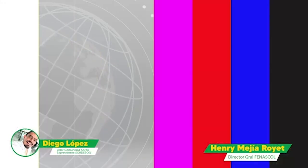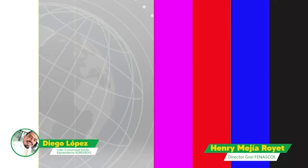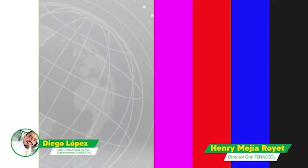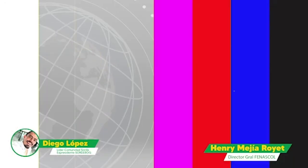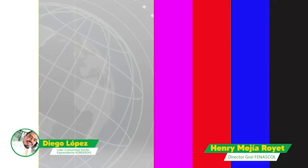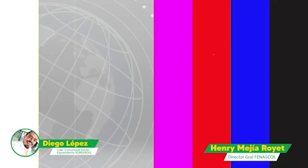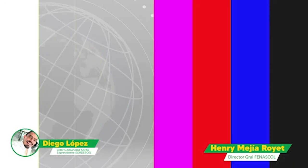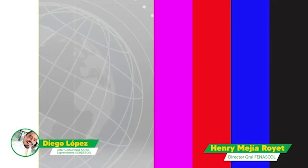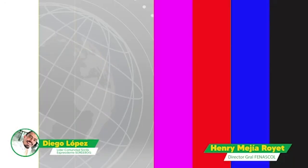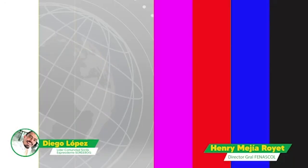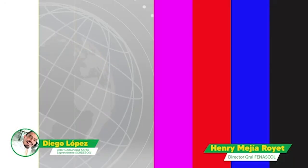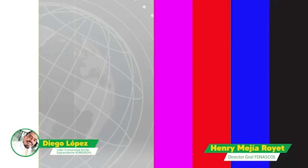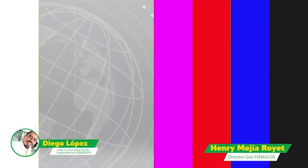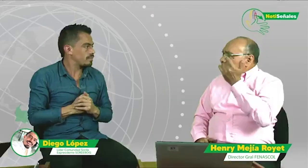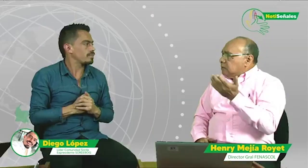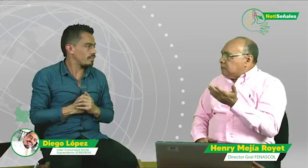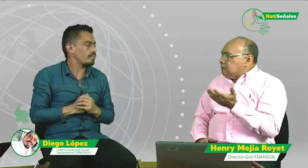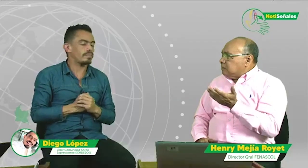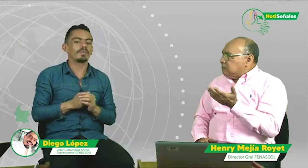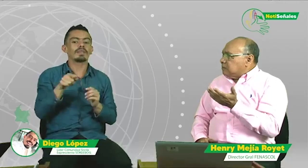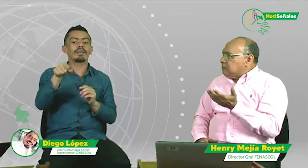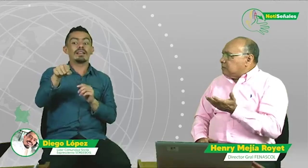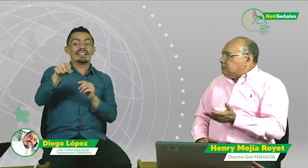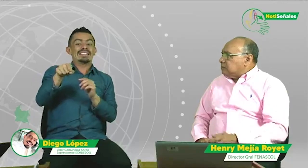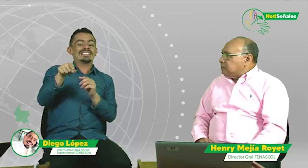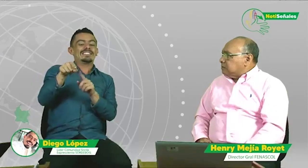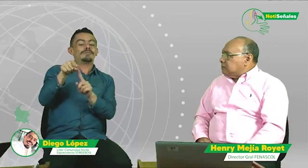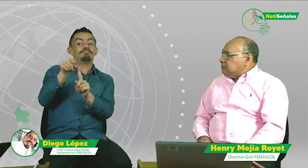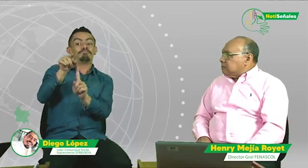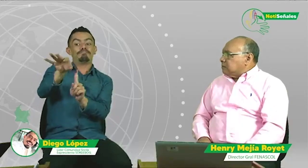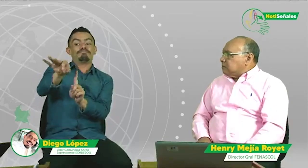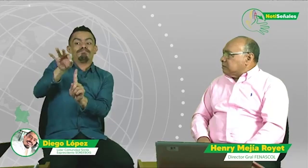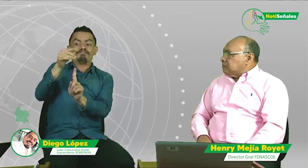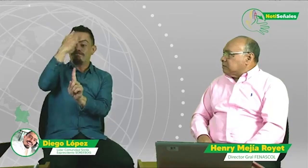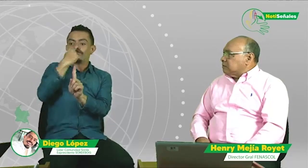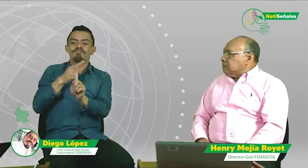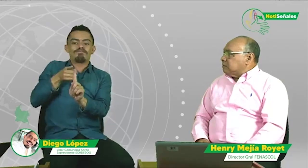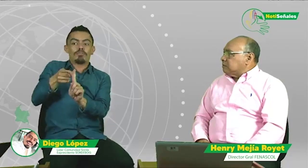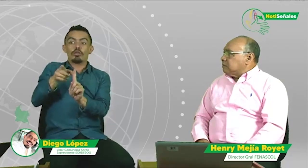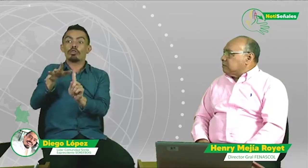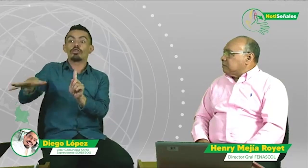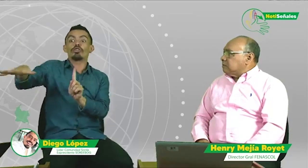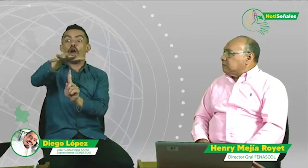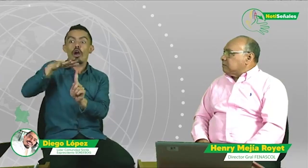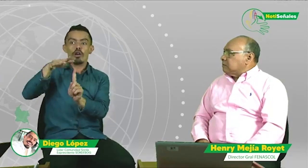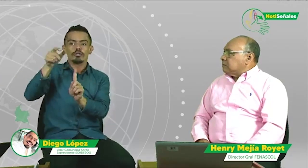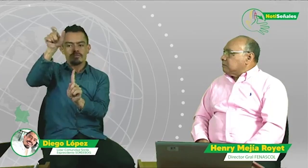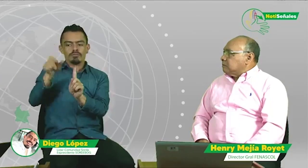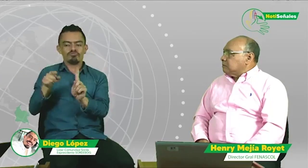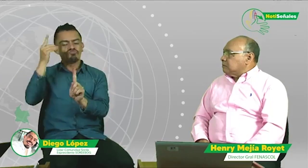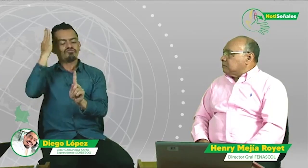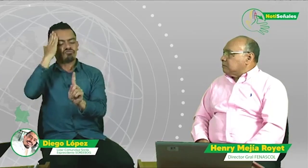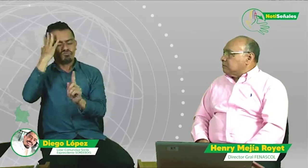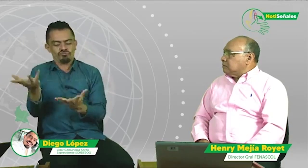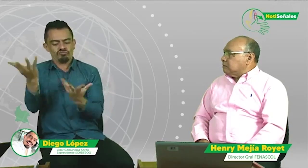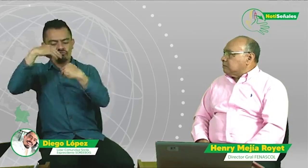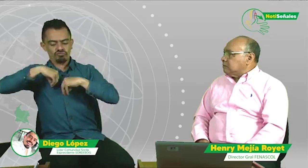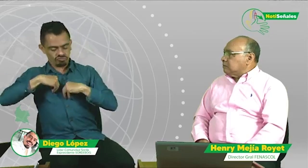se hagan a la carrera y que los perfiles no sean los esperados. Henry pregunta, ¿y por qué no se contratan los perfiles esperados? Claro que